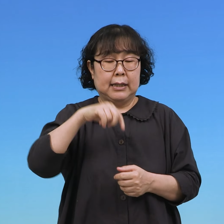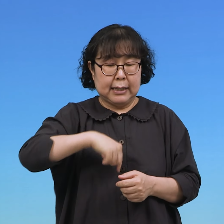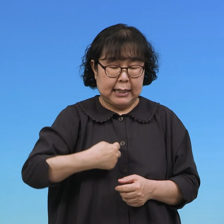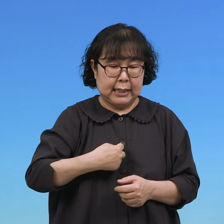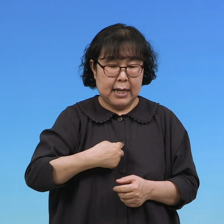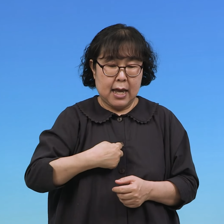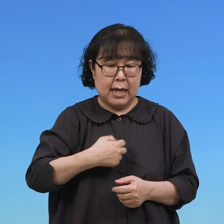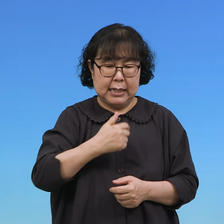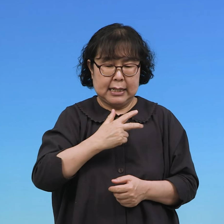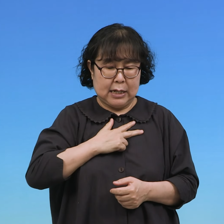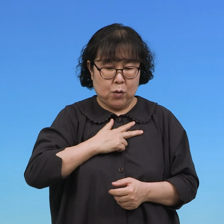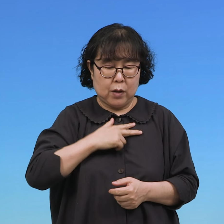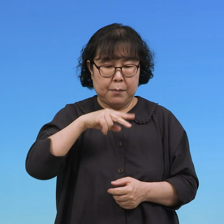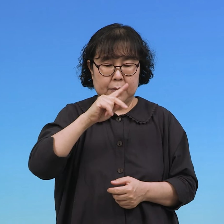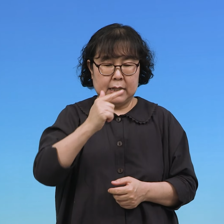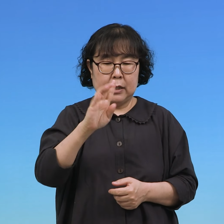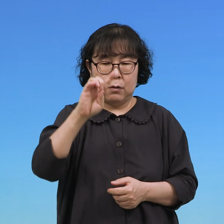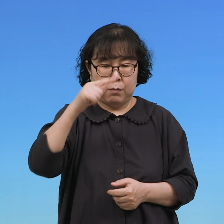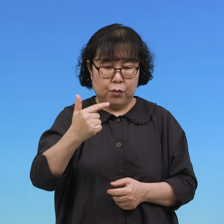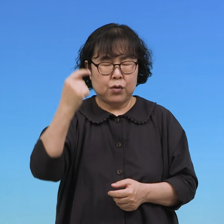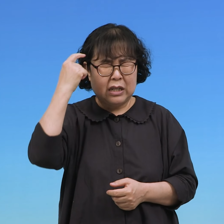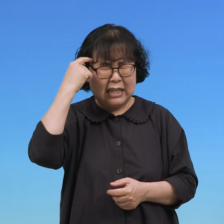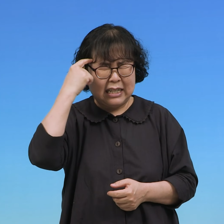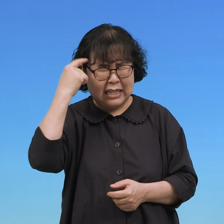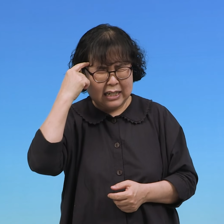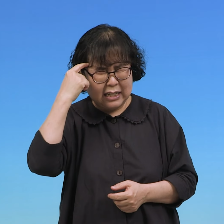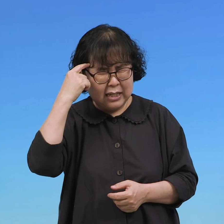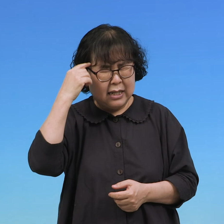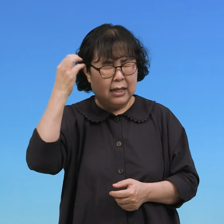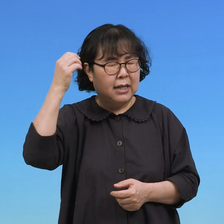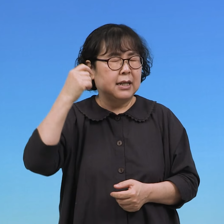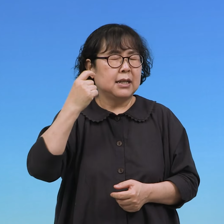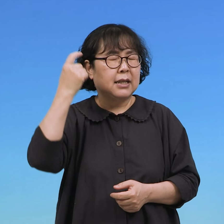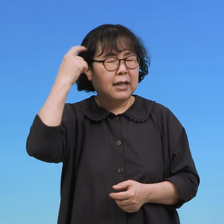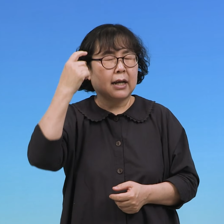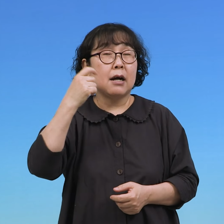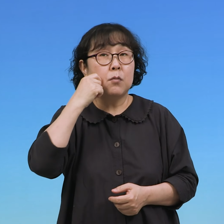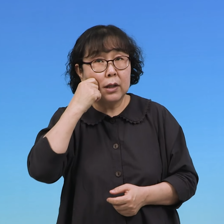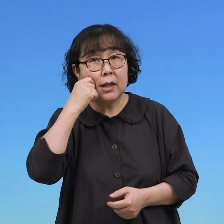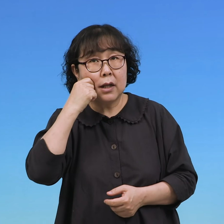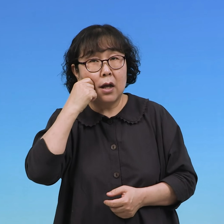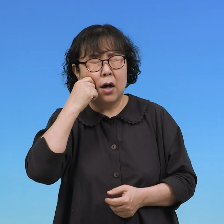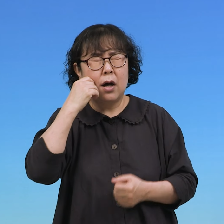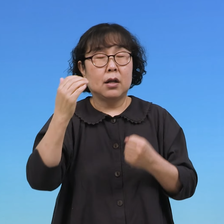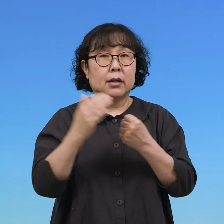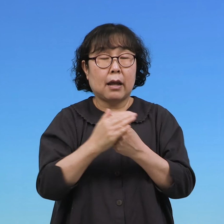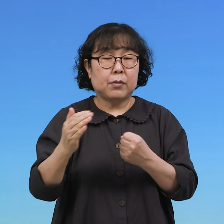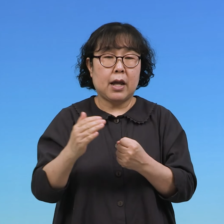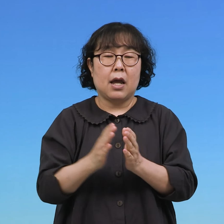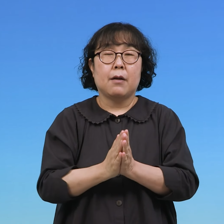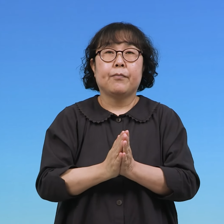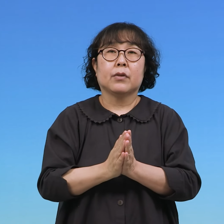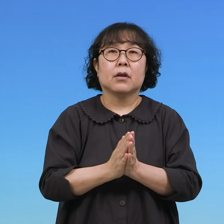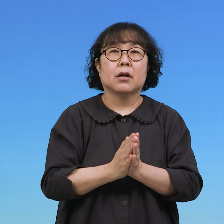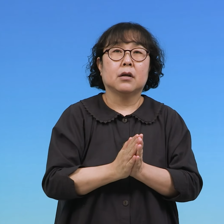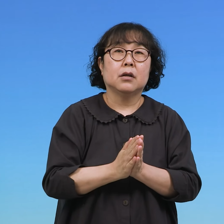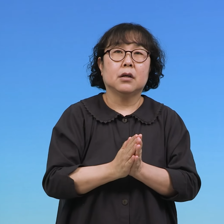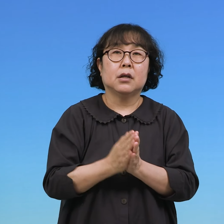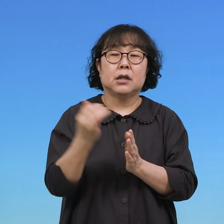신분의식을 인식하지를 못한 거 아닙니까? 그래서 들릴라라고 하는 그 저질 여자 이후에 뭐 결과가 어떻게 된 게 그 다음